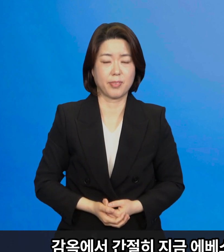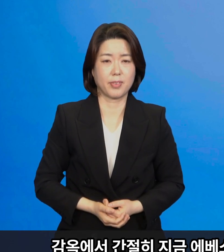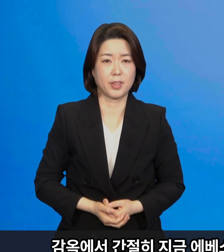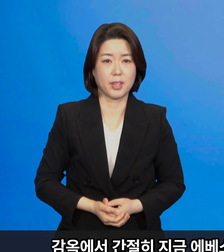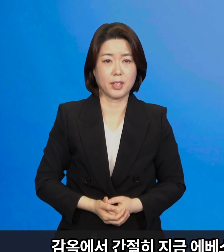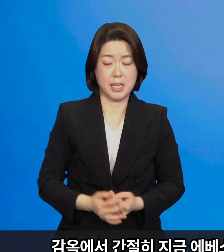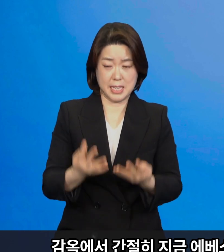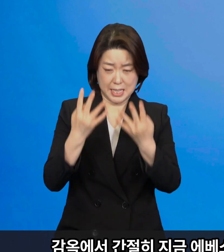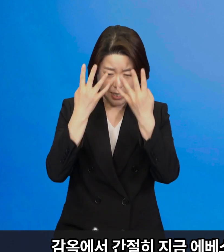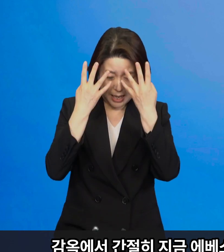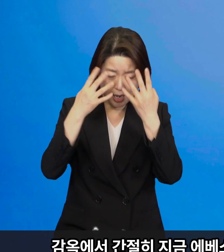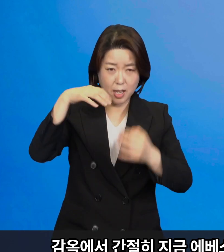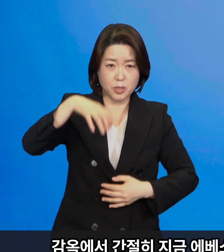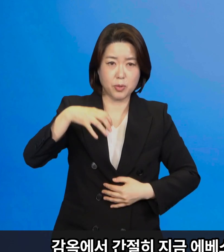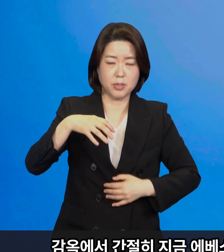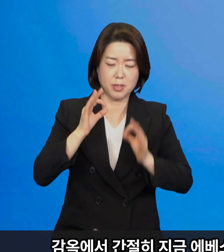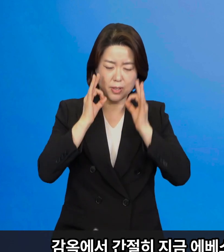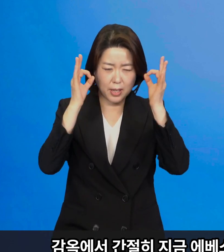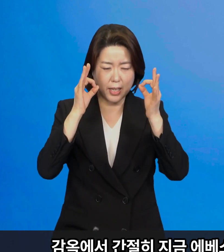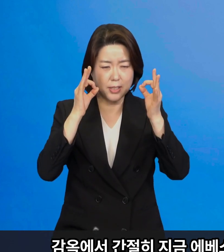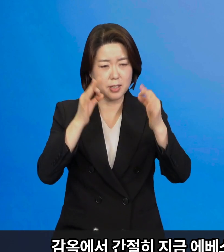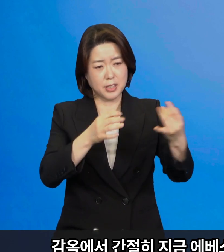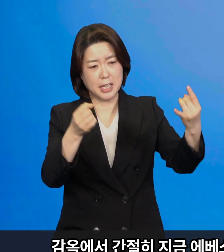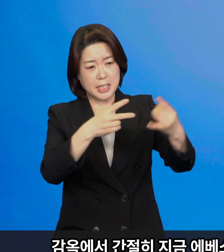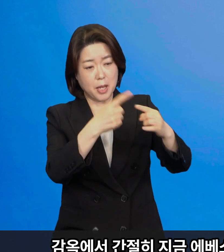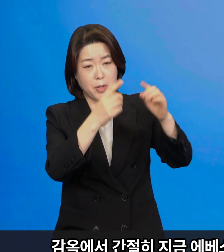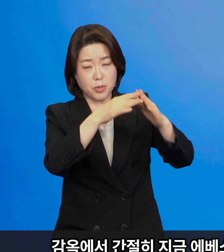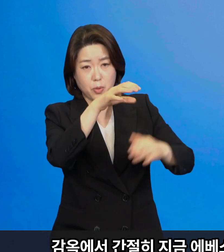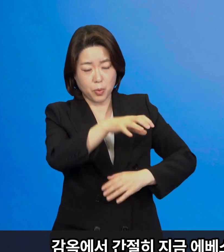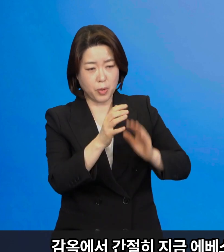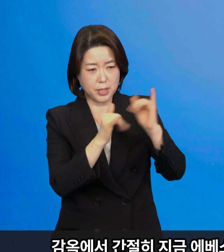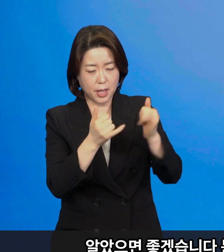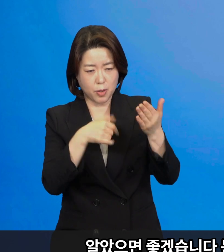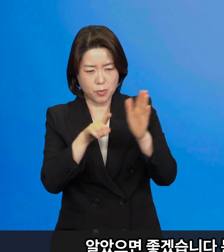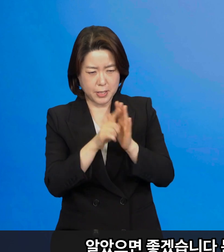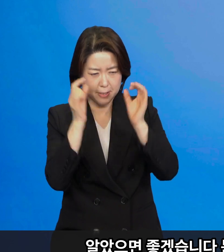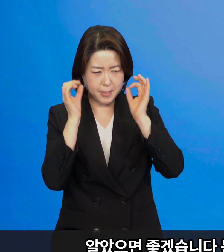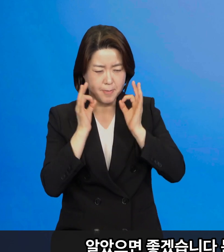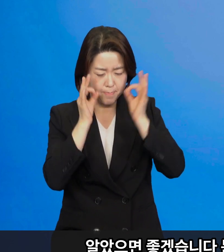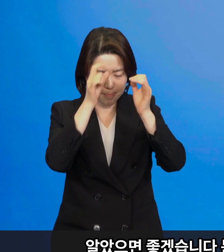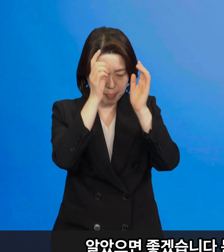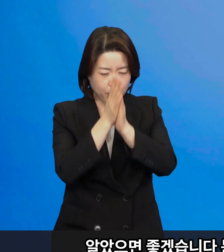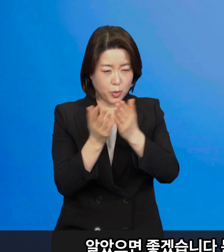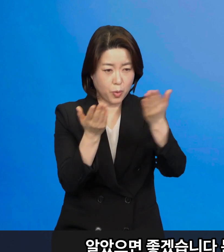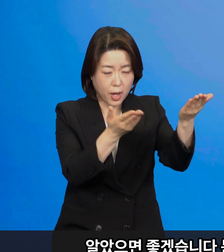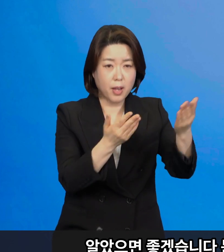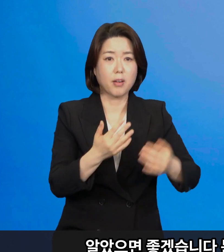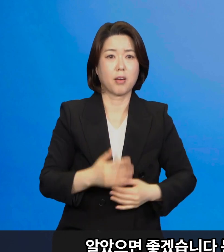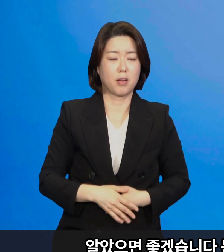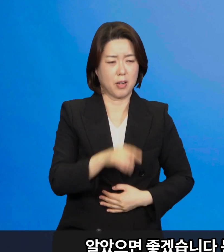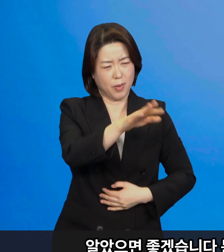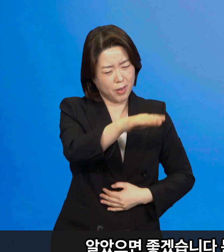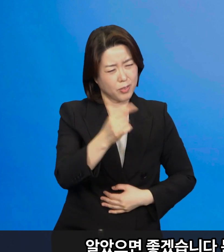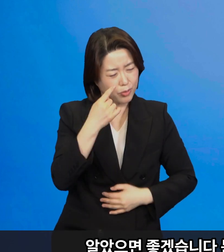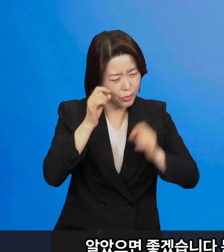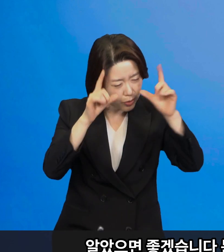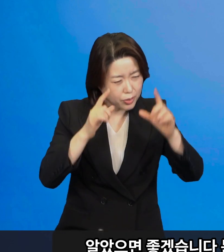감옥에서 간절히 지금 에베소 성도를 향해서 간구하는 것은, 알았으면 좋겠습니다, 눈이 열렸으면 좋겠습니다.